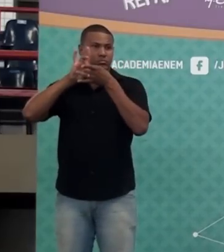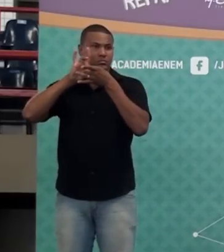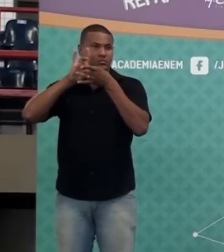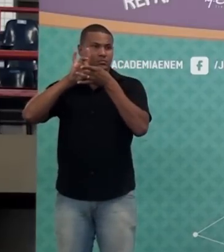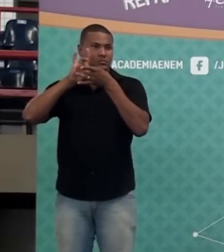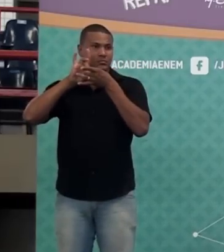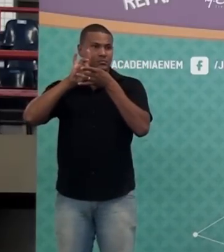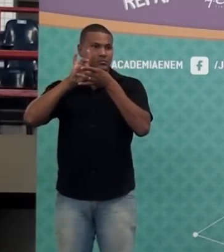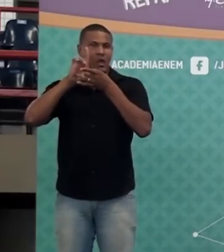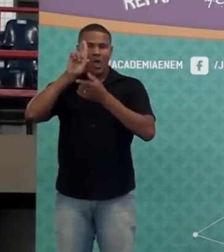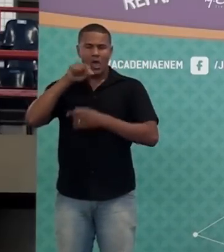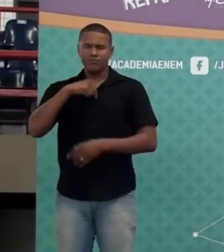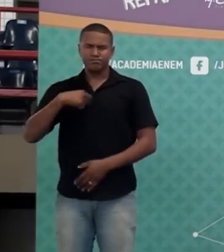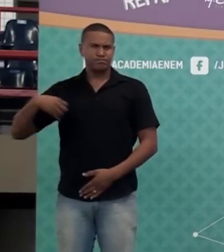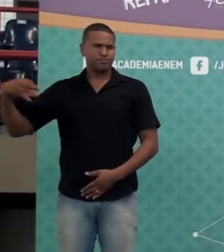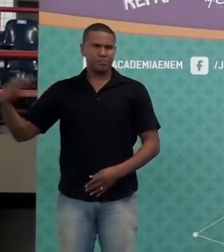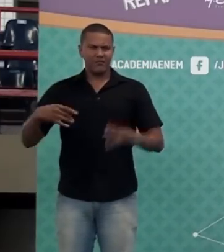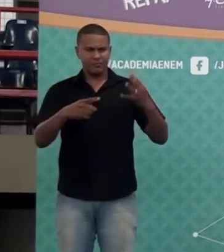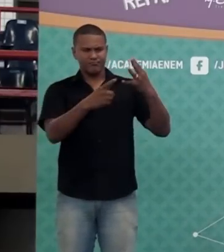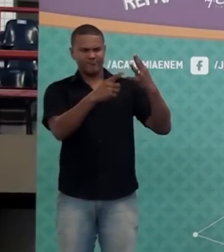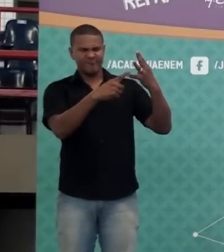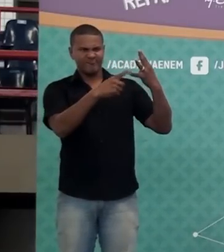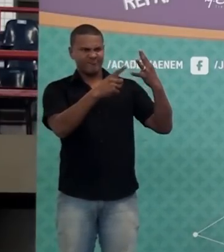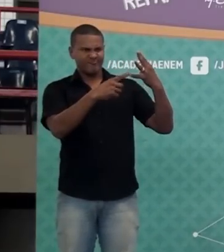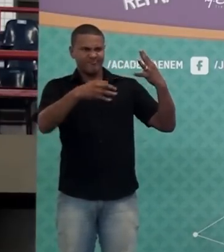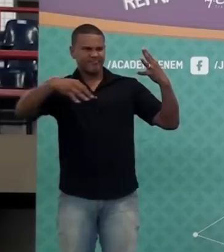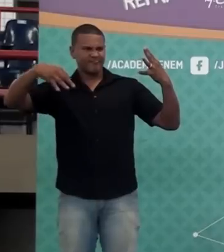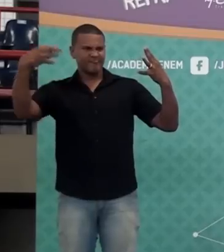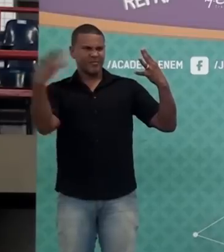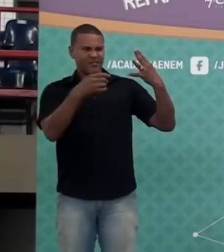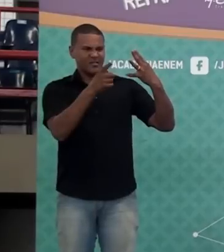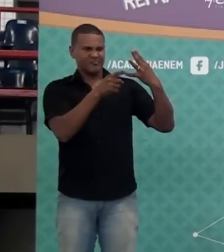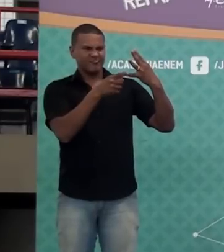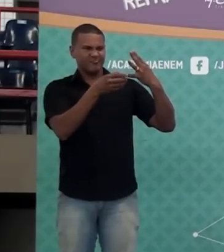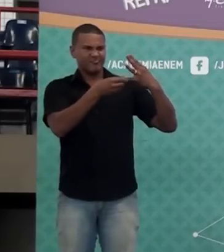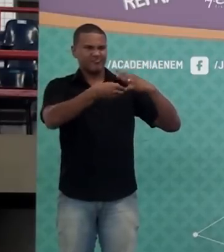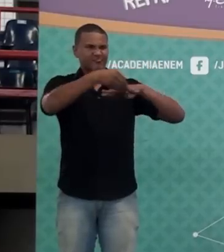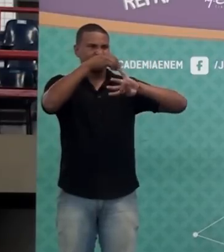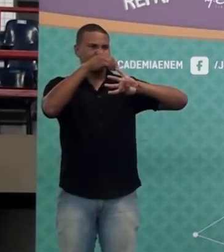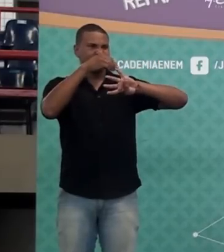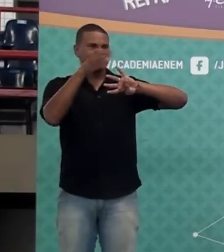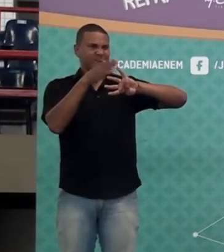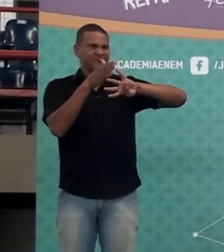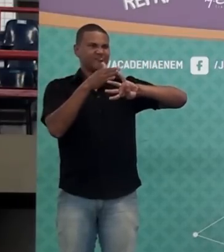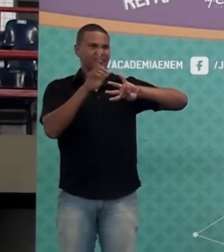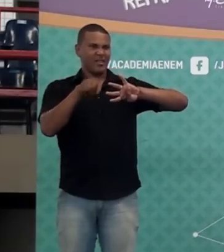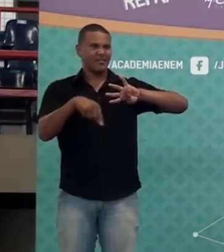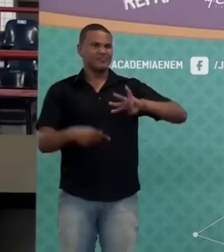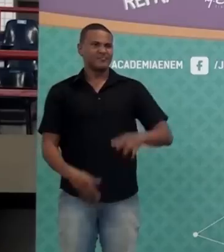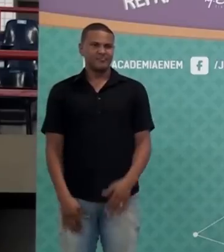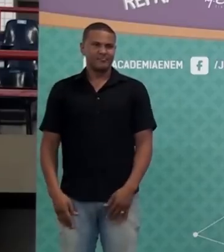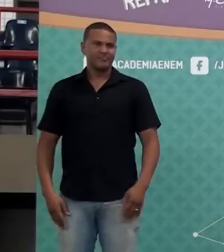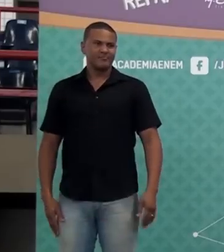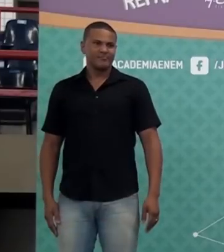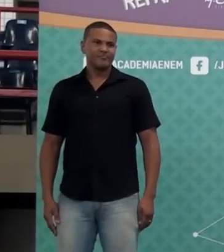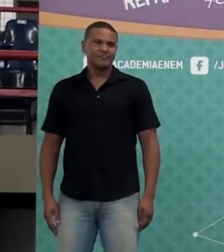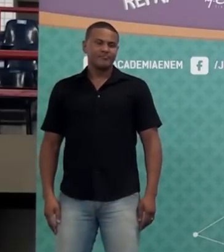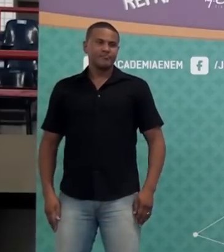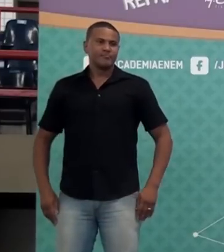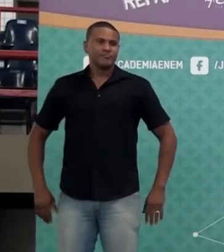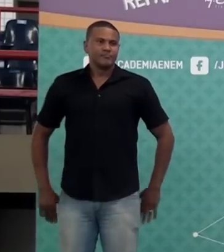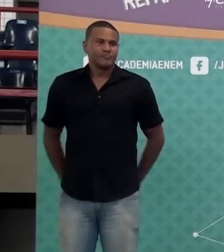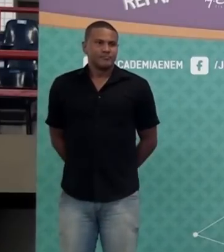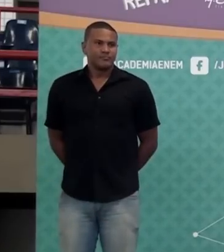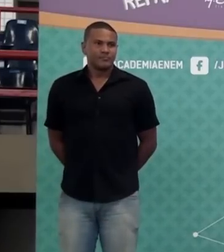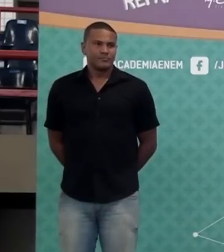modelo mais rico e é o que o Enem mais gosta. Então, vamos começar nosso encontro. Hoje nós vamos